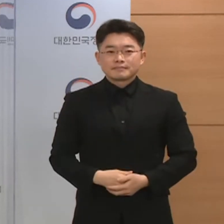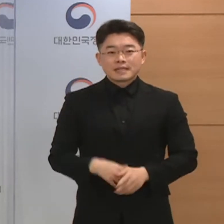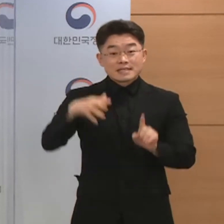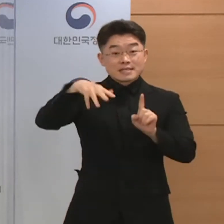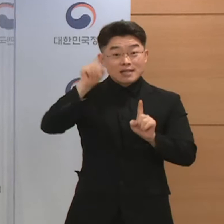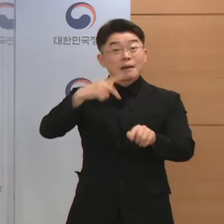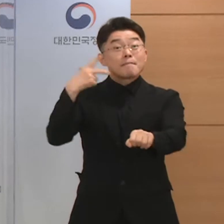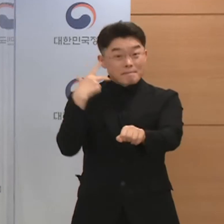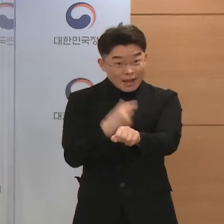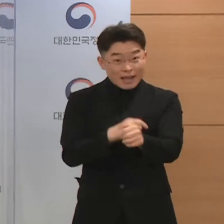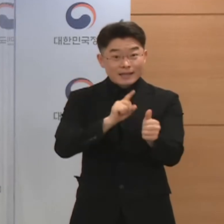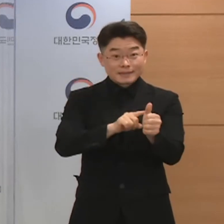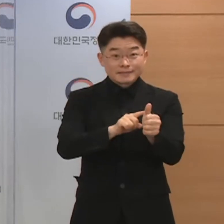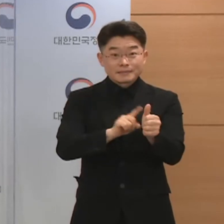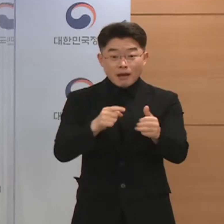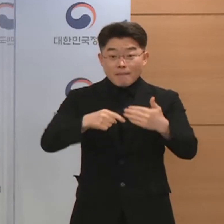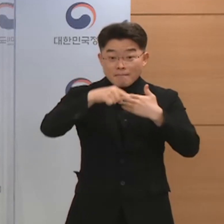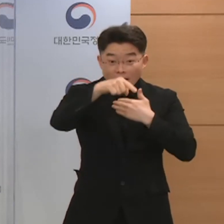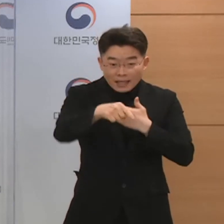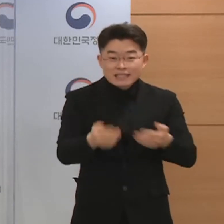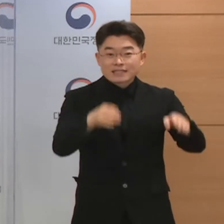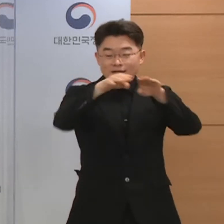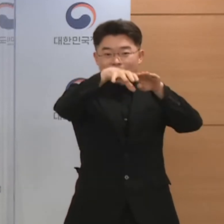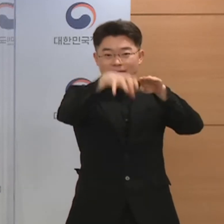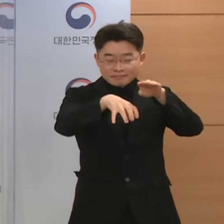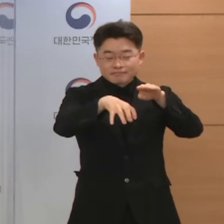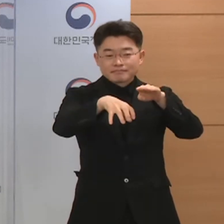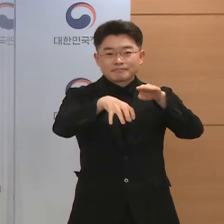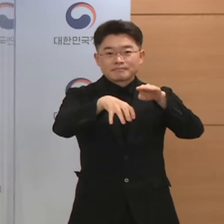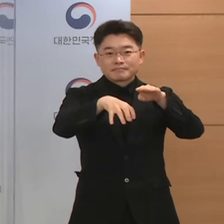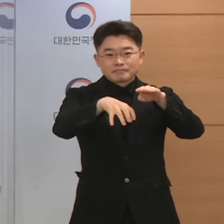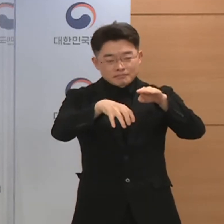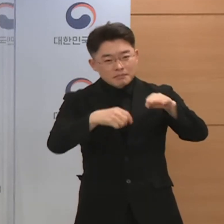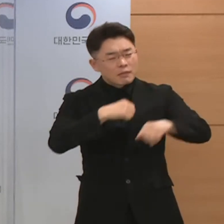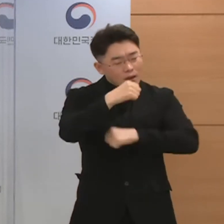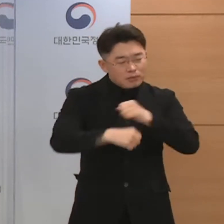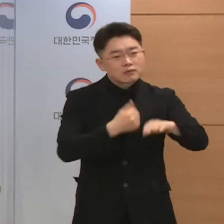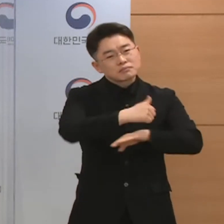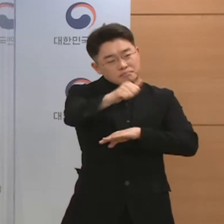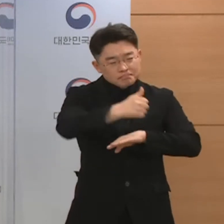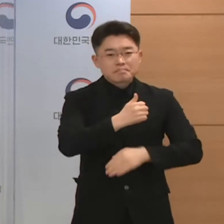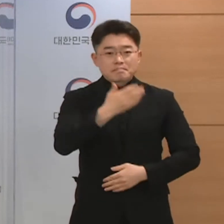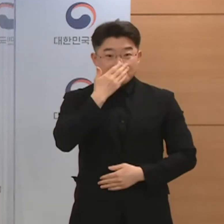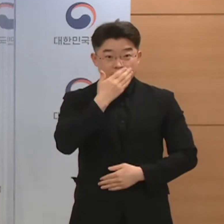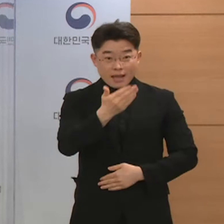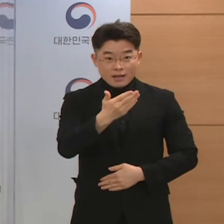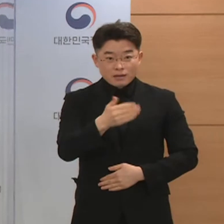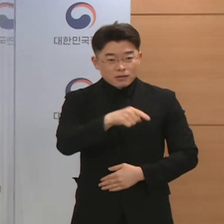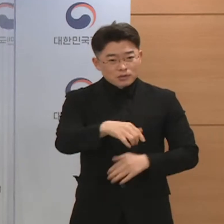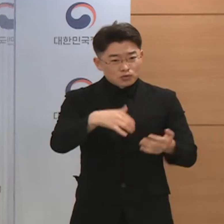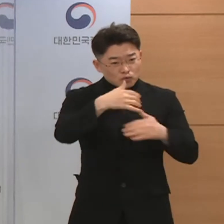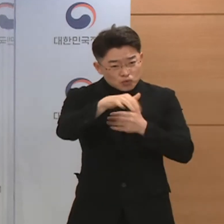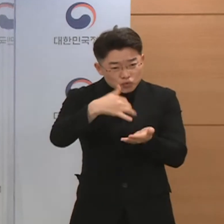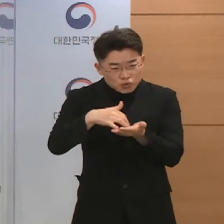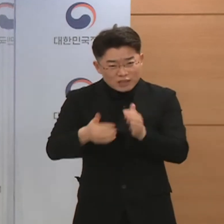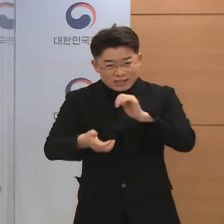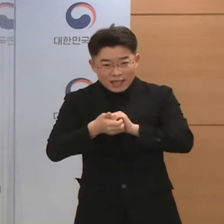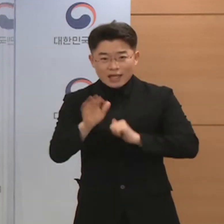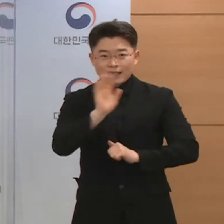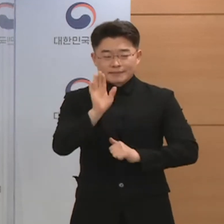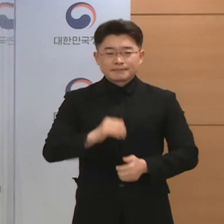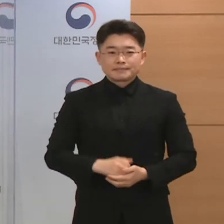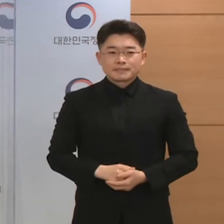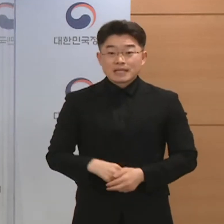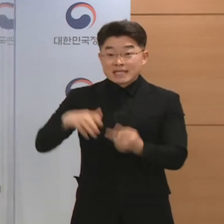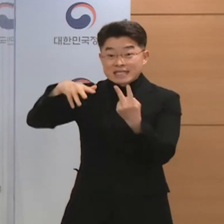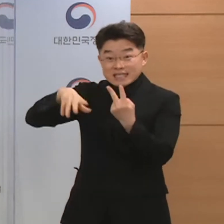접종만 받으신 분들도 실외 다중이용시설 이용 시에는 인원 기준에서 제외될 것입니다.